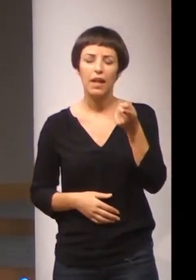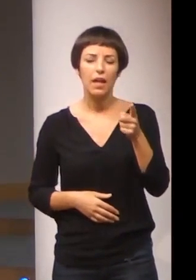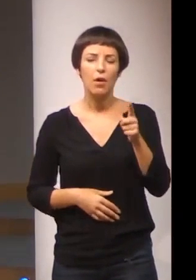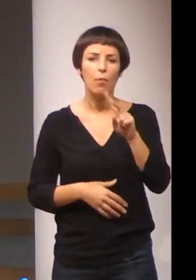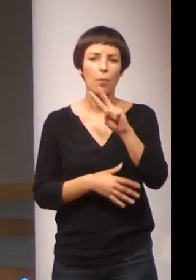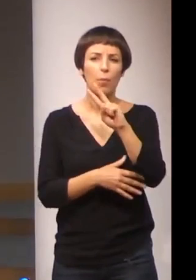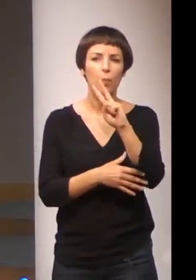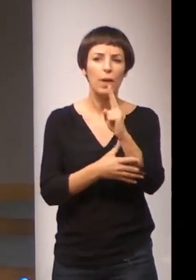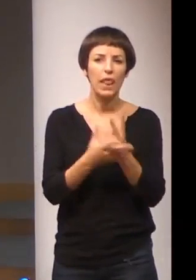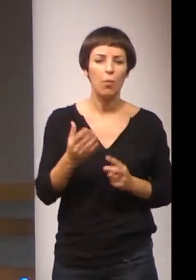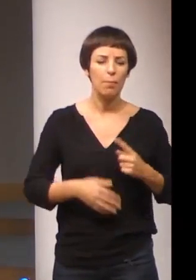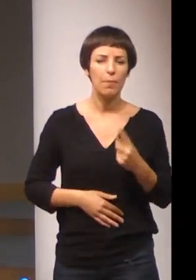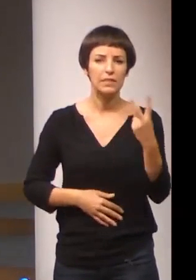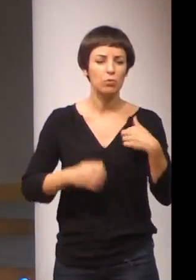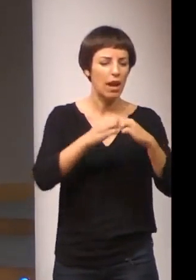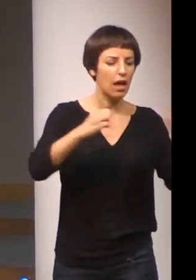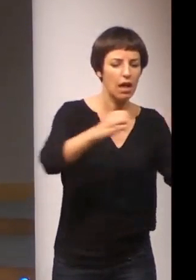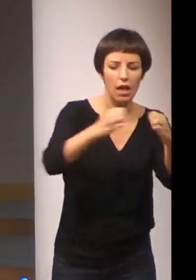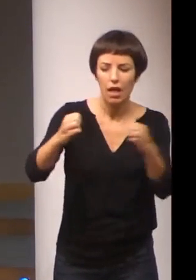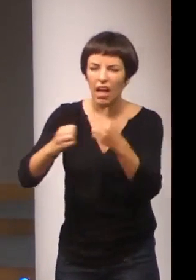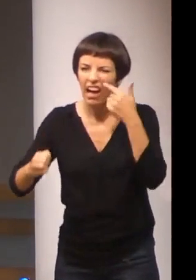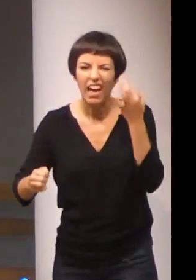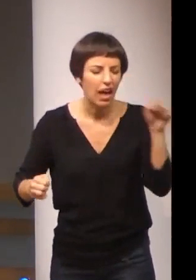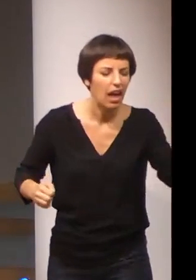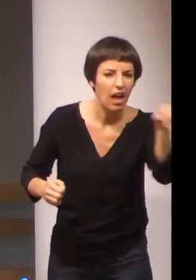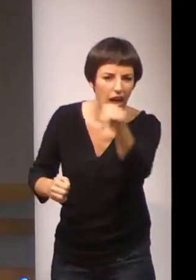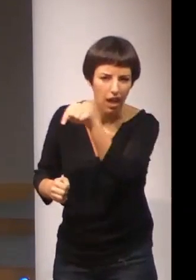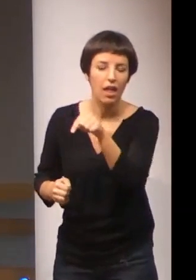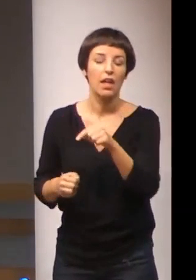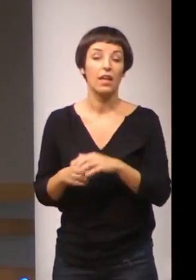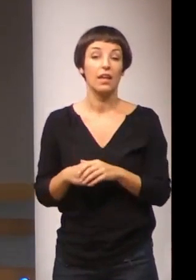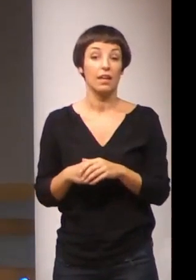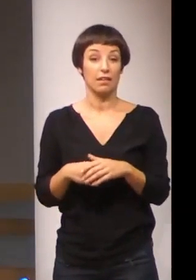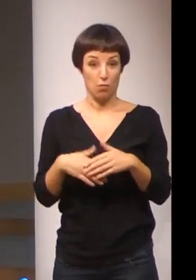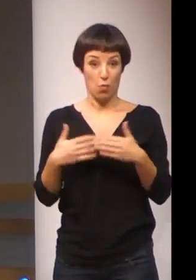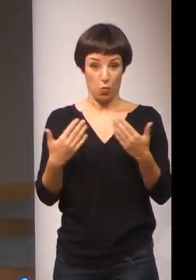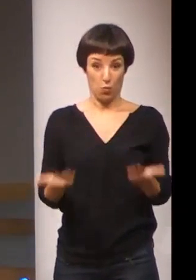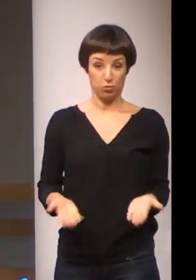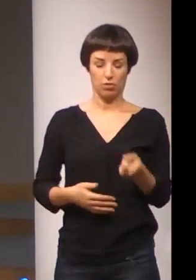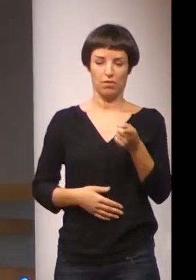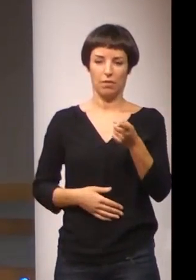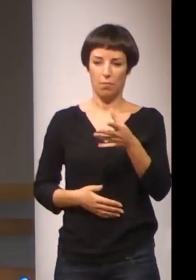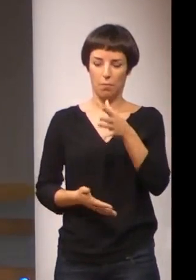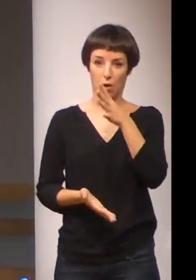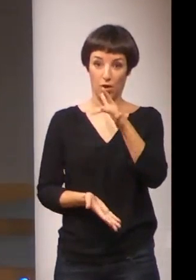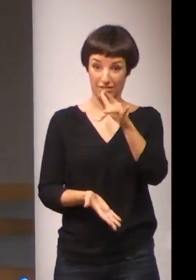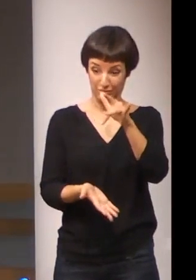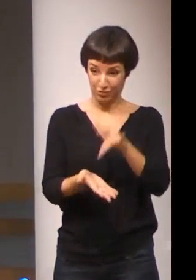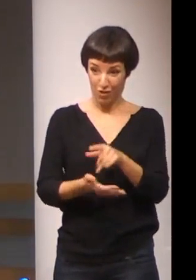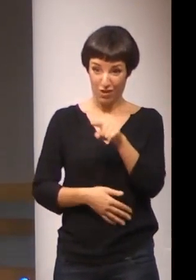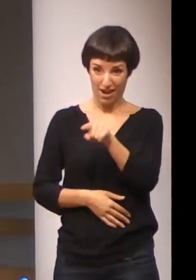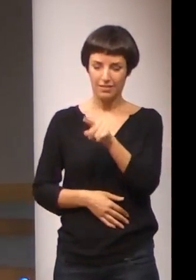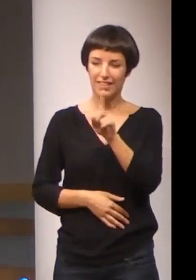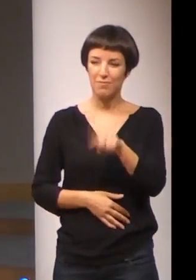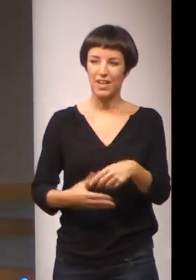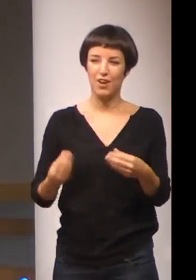bilingües en primaria y secundaria. Y, precisamente, de esa experiencia que he hecho también con